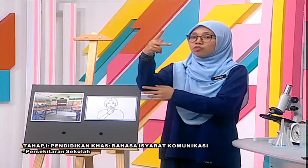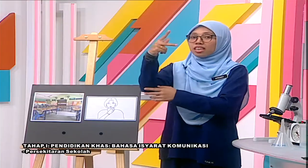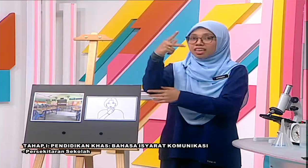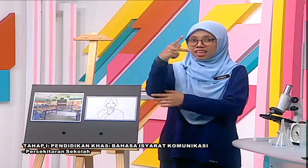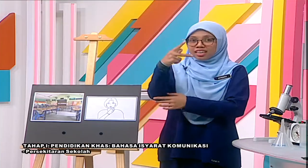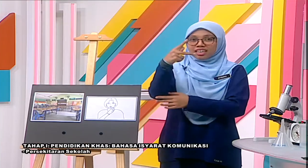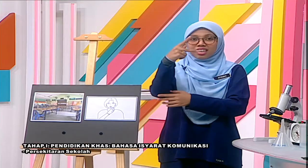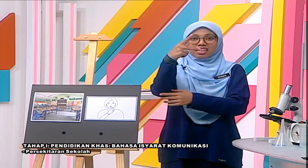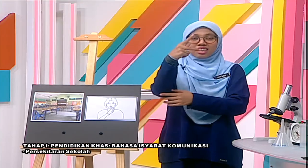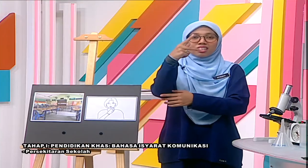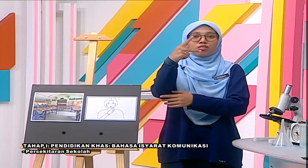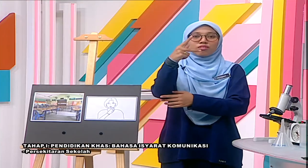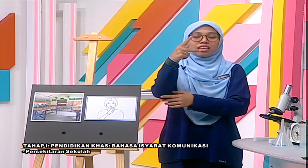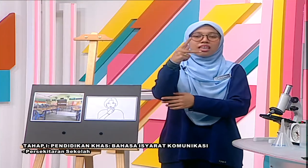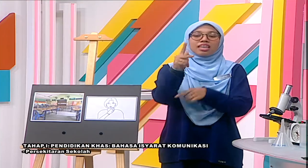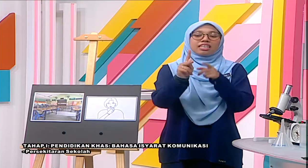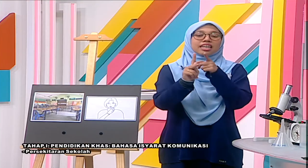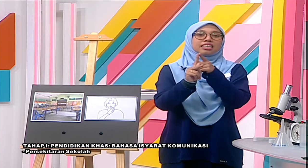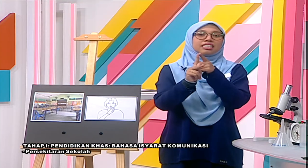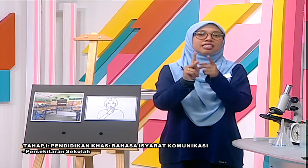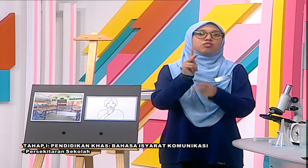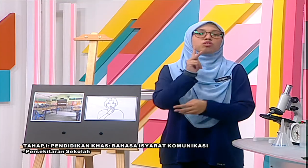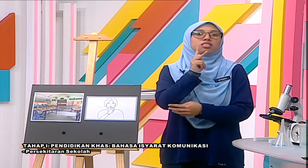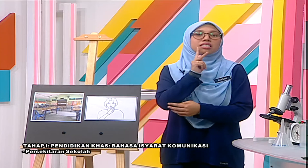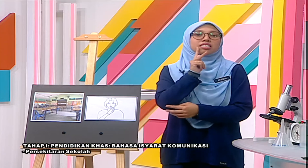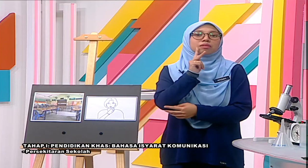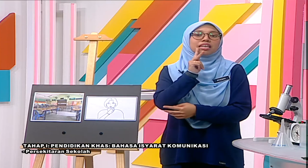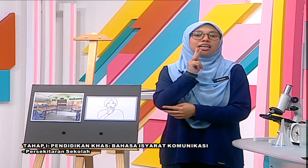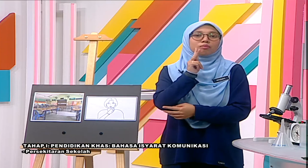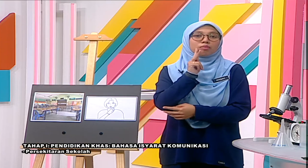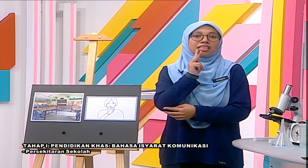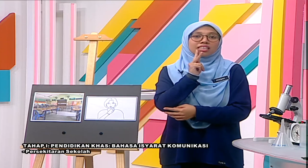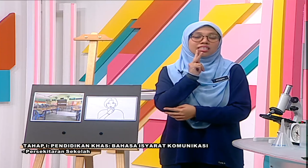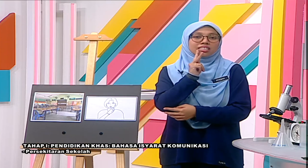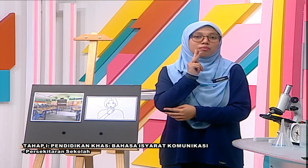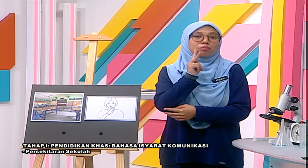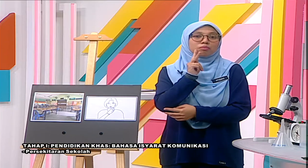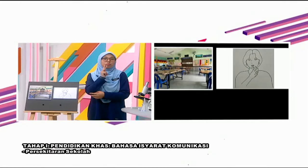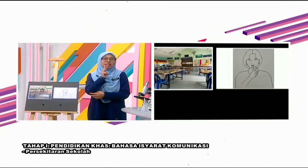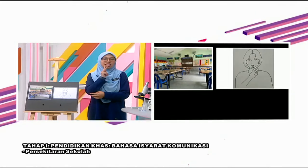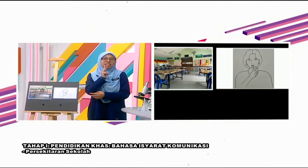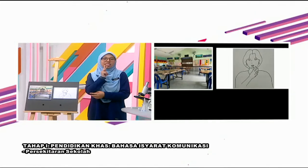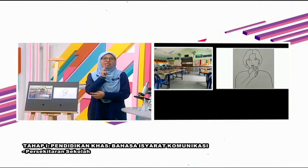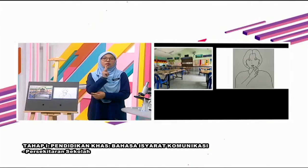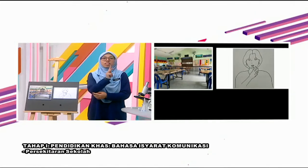K. Tangan huruf K. Letakkan jari telunjuk ni di sebelah bibir kita. Sebelah bibir kanan. Dan bawa ke